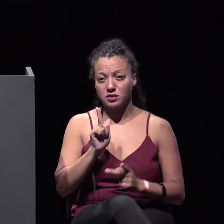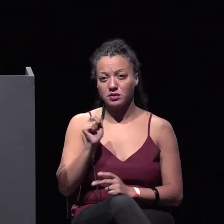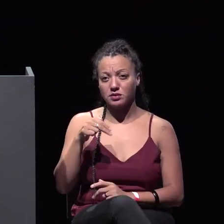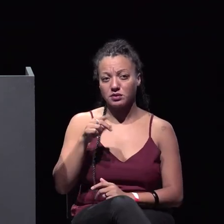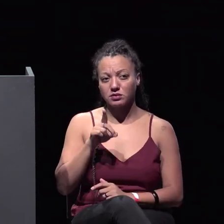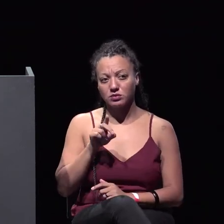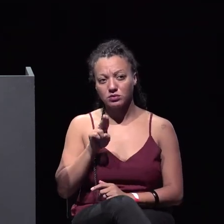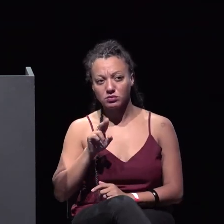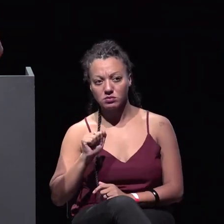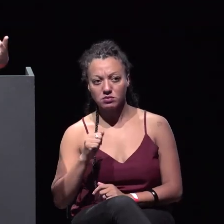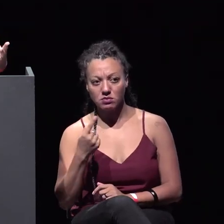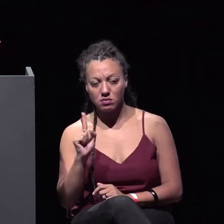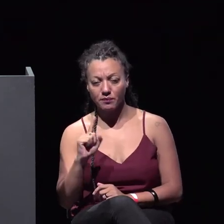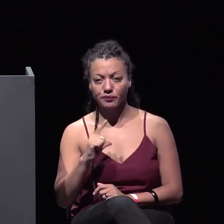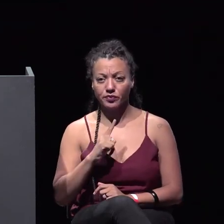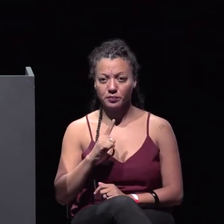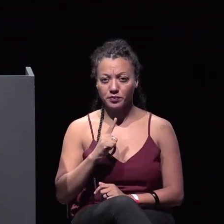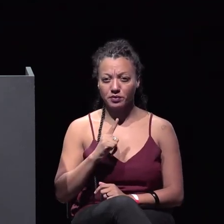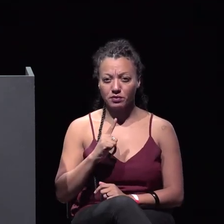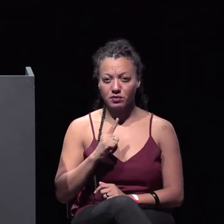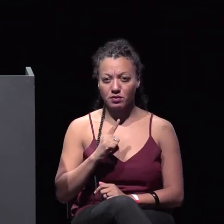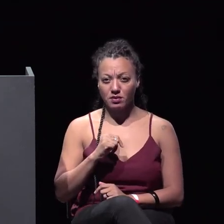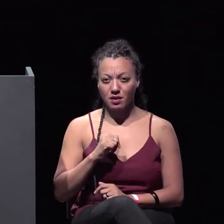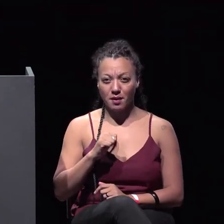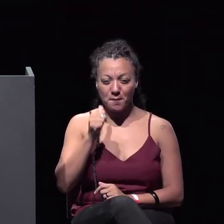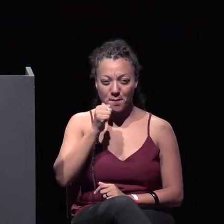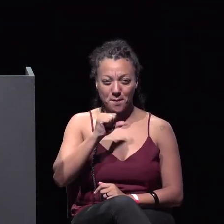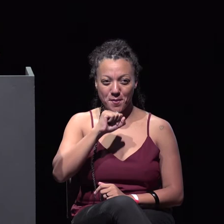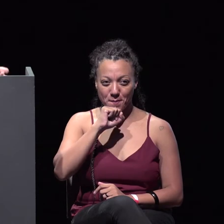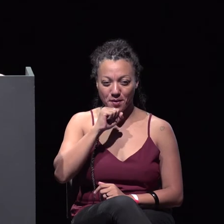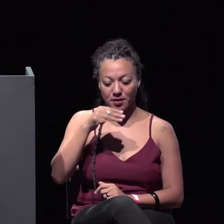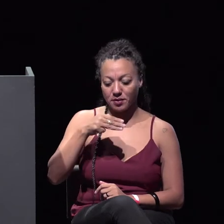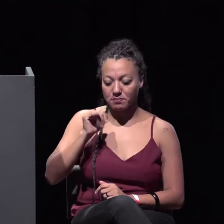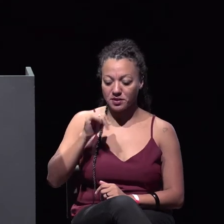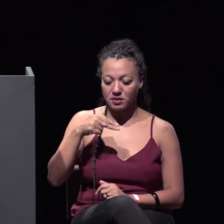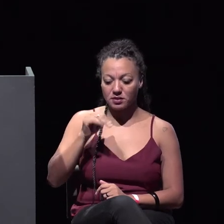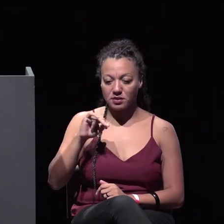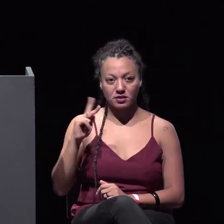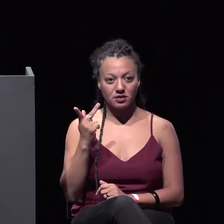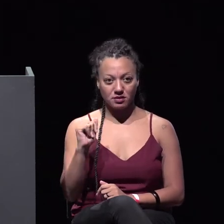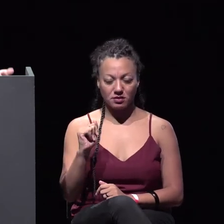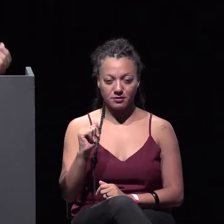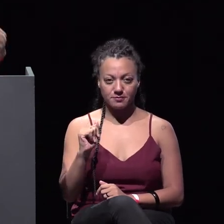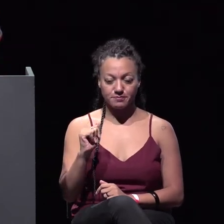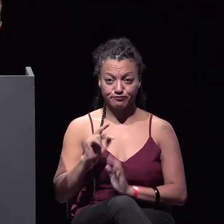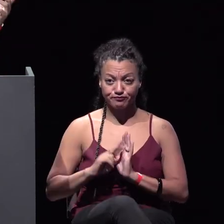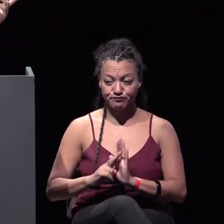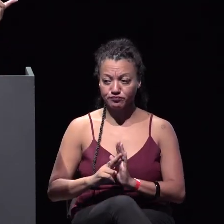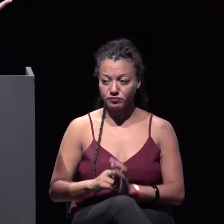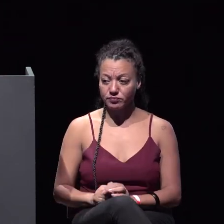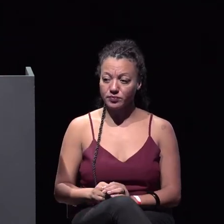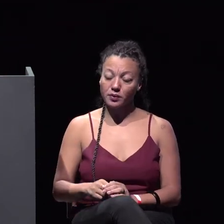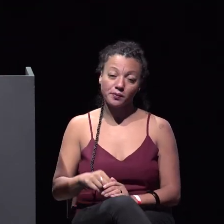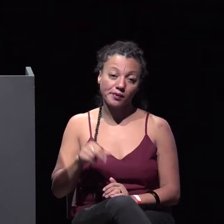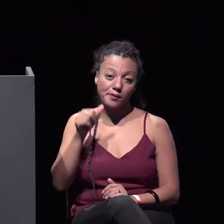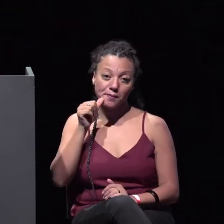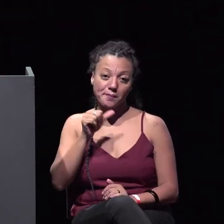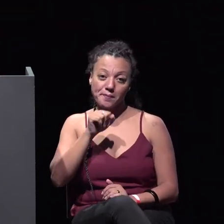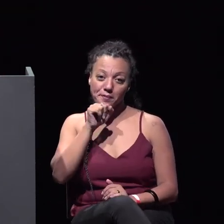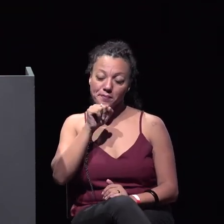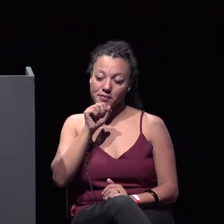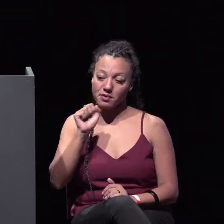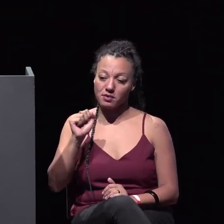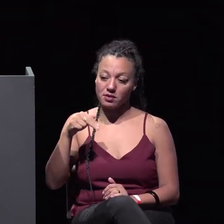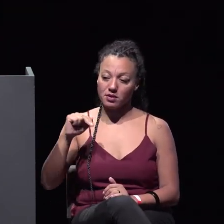nec e depois tem grande expressão na figura da mãe menininha e aí é então amanhã minha né ela